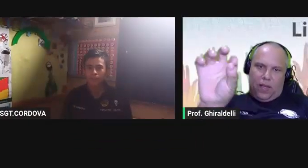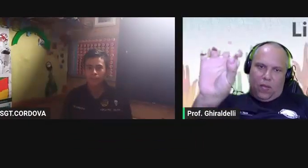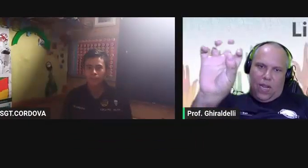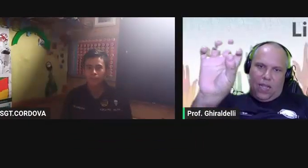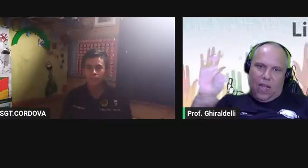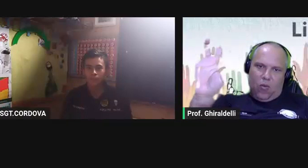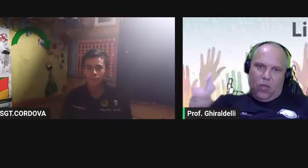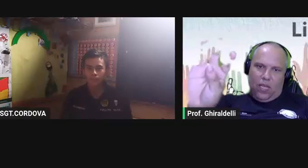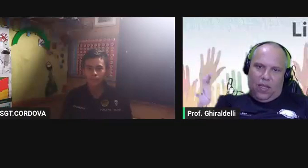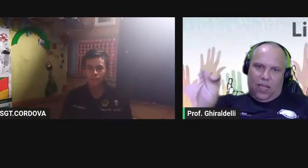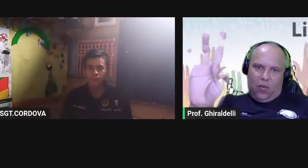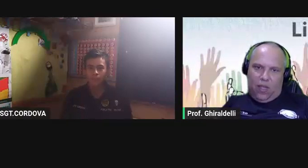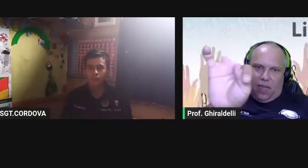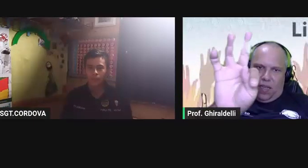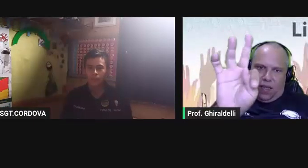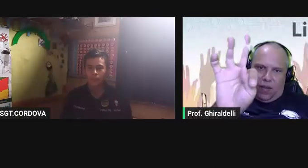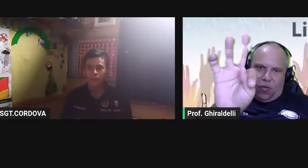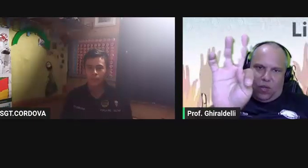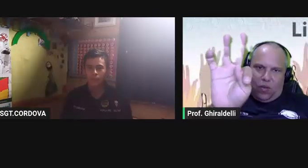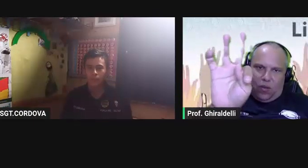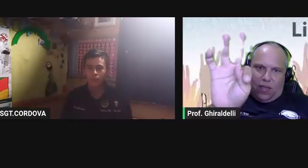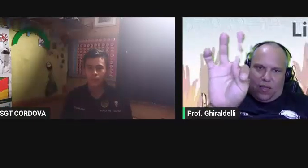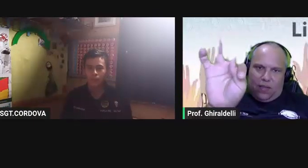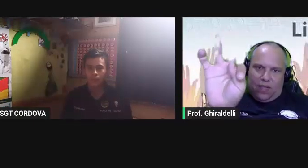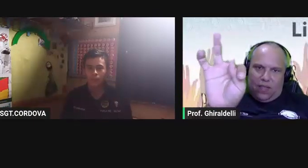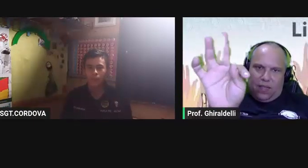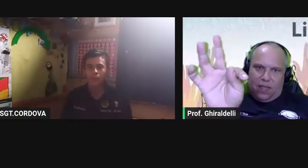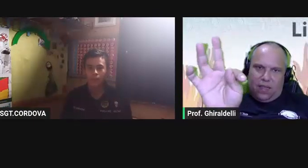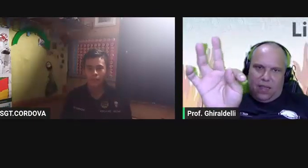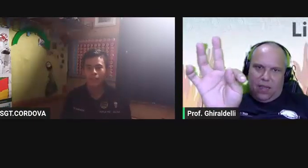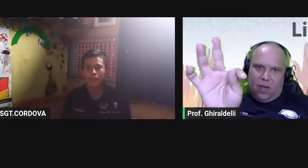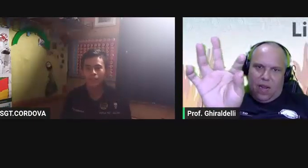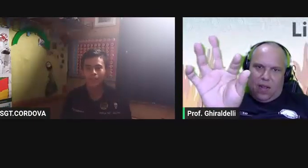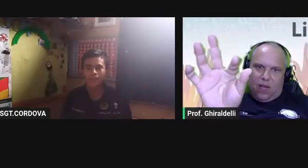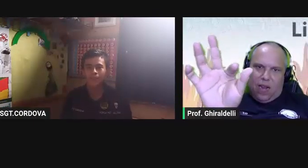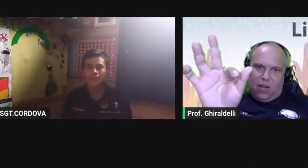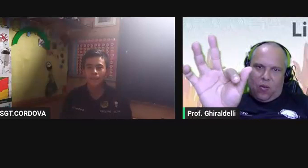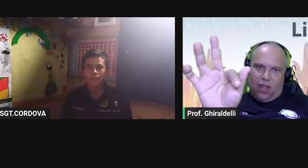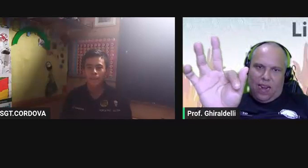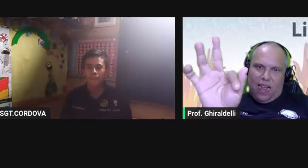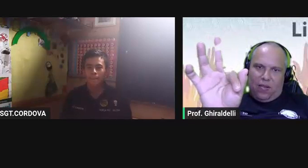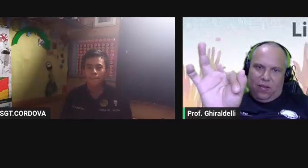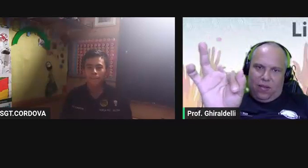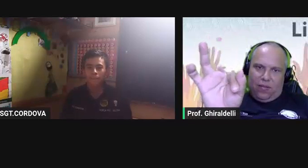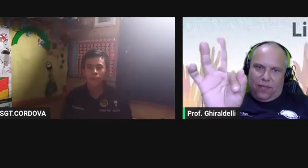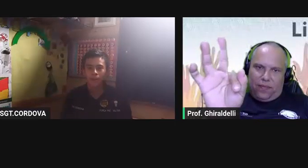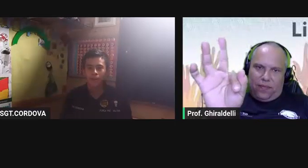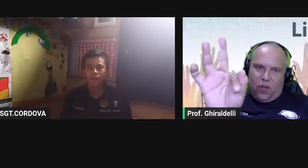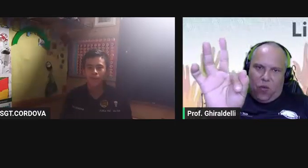lado da unha é o T. Ih, tá sumindo. Assim. Isso aí. O lado contrário É o F. o